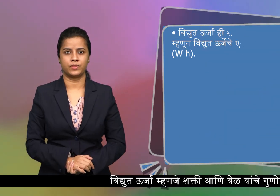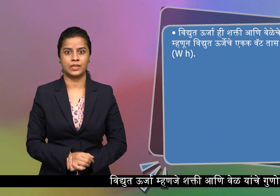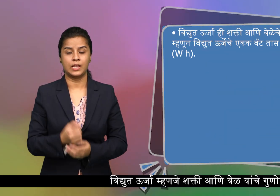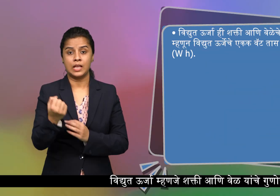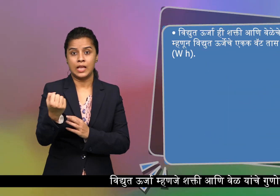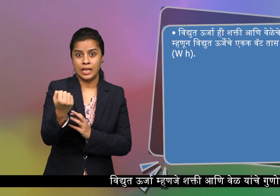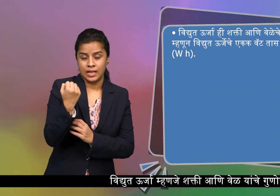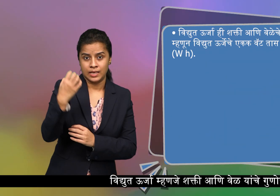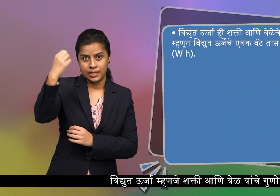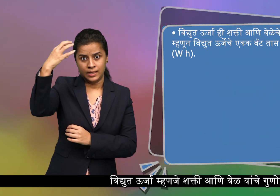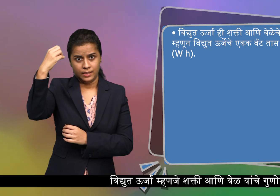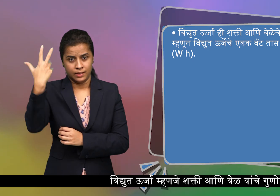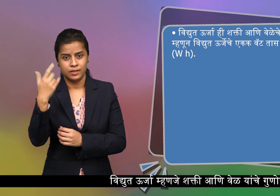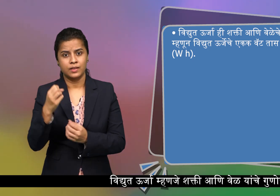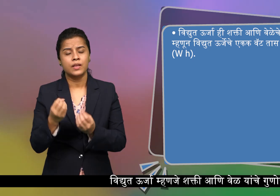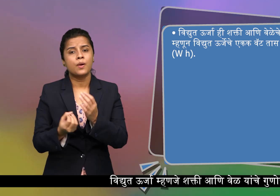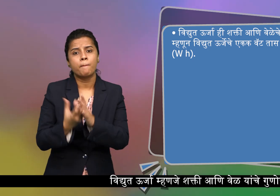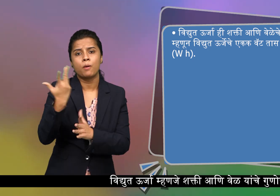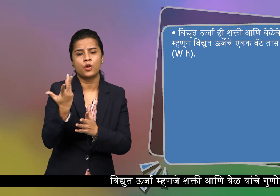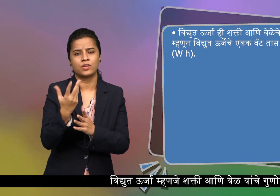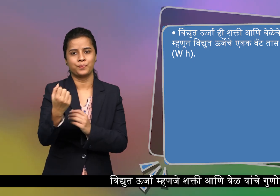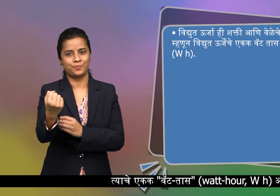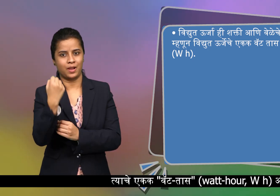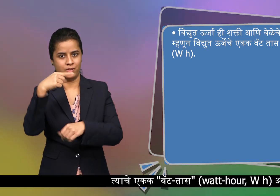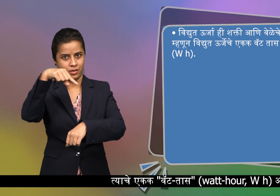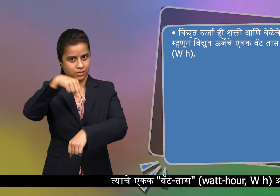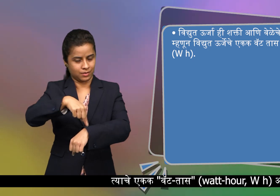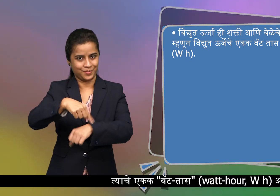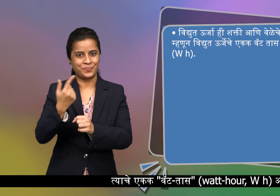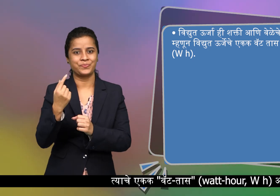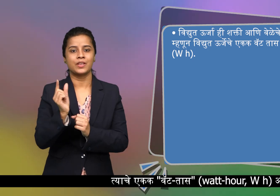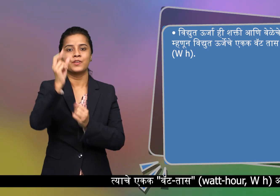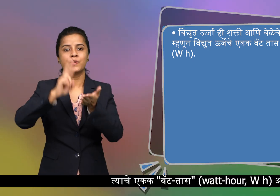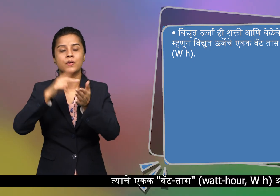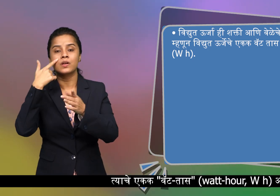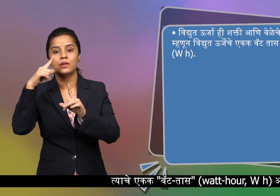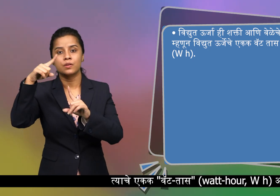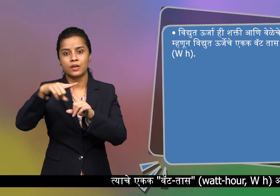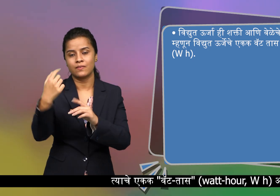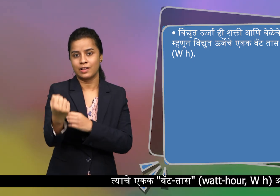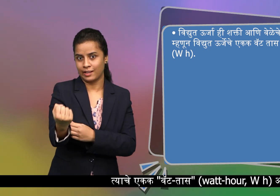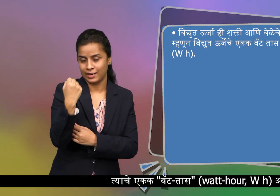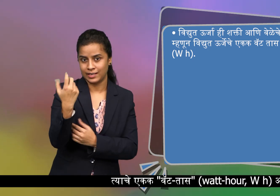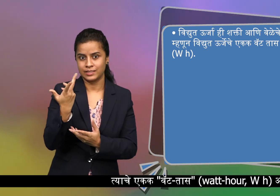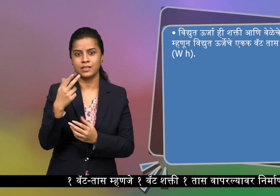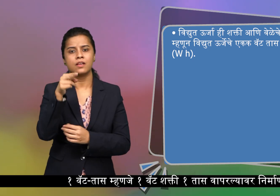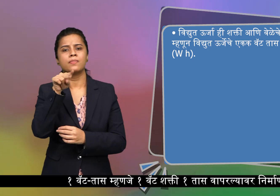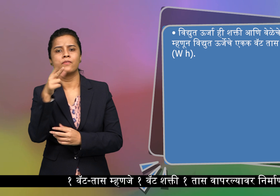विद्युत ऊर्जा म्हणजे शक्ती आणि वेळ यांचे गुणोत्तर. त्याचे एकक वॅट तास WH आहे. 1 वॅट